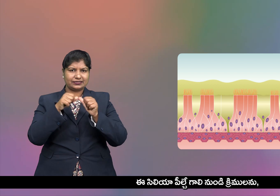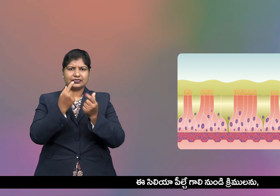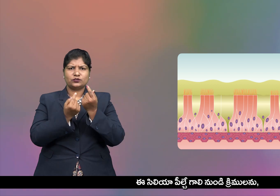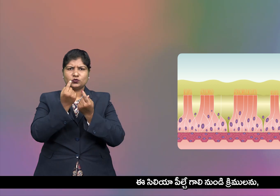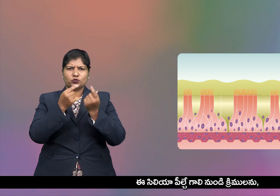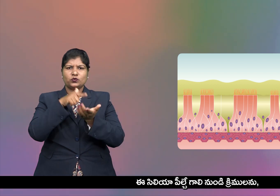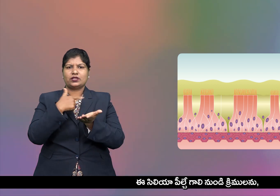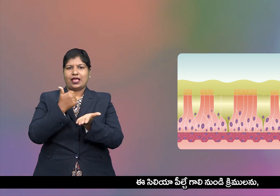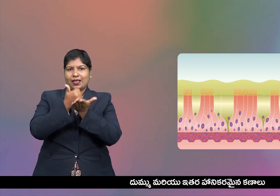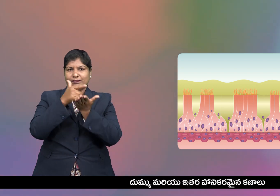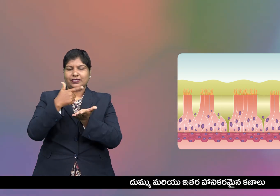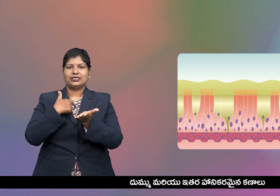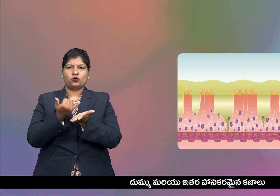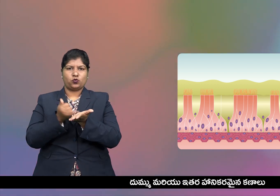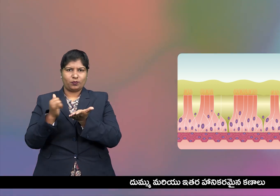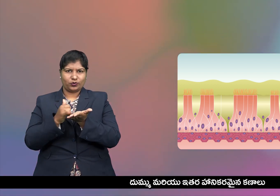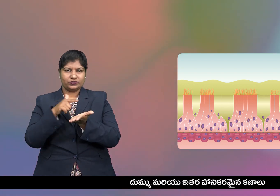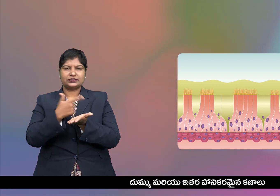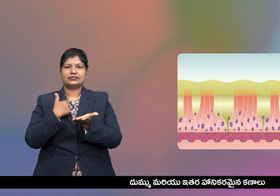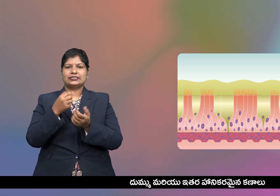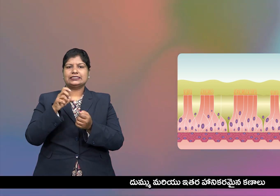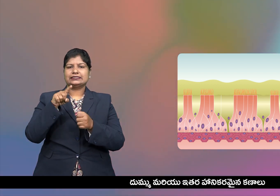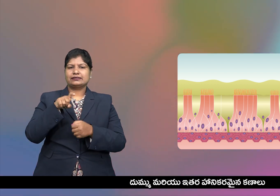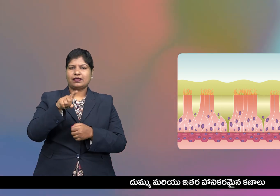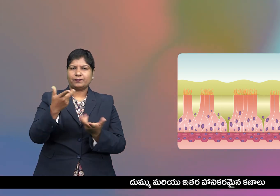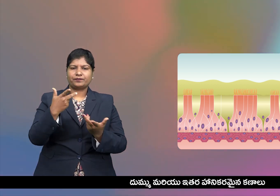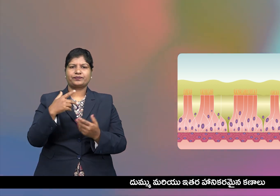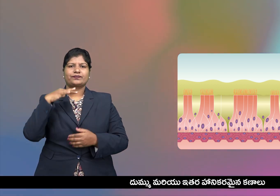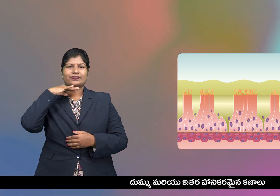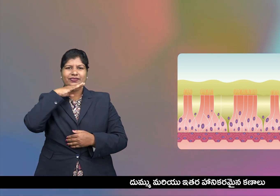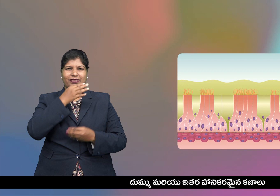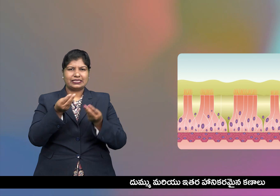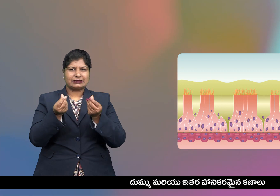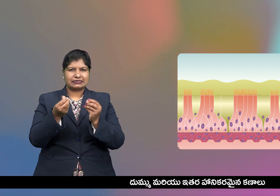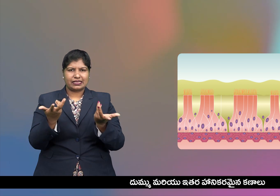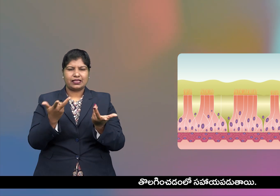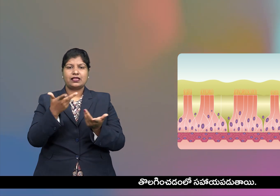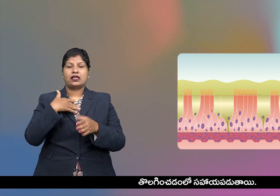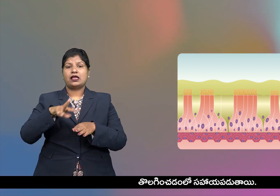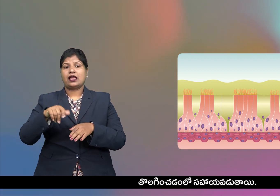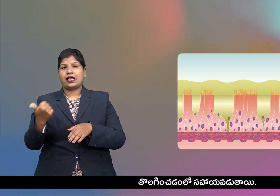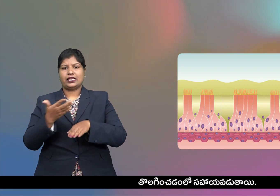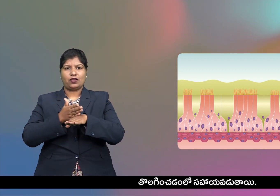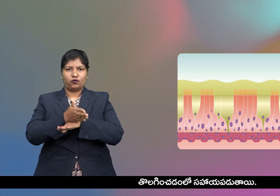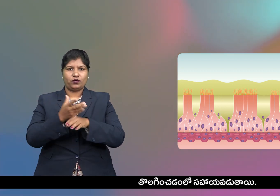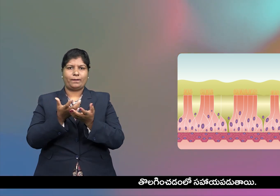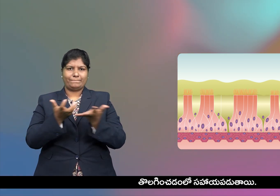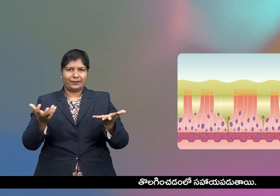గాలి నుండి క్రిములను, దుమ్ము మరియు ఇతర హానికరమైన కణాలు